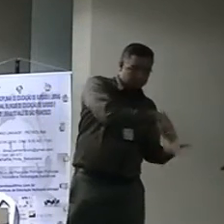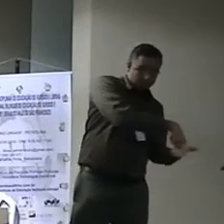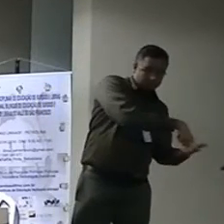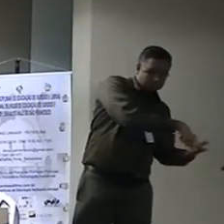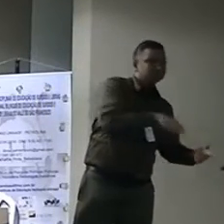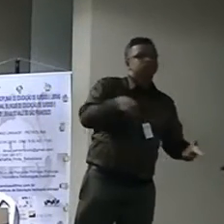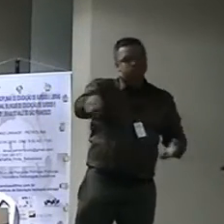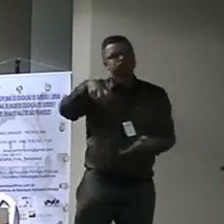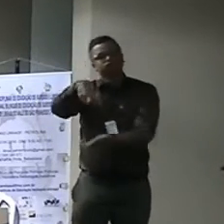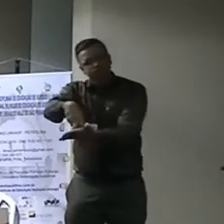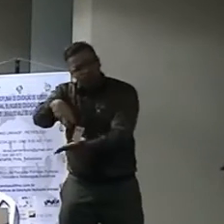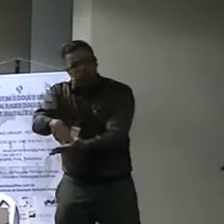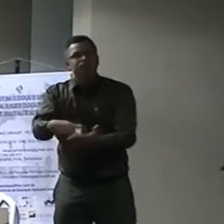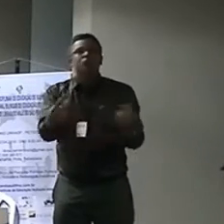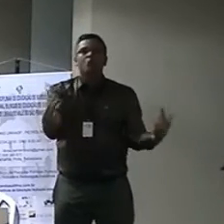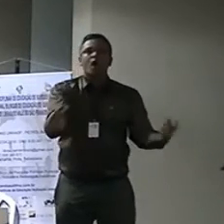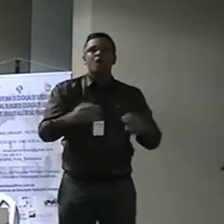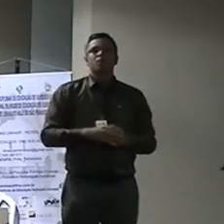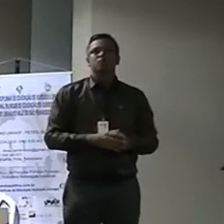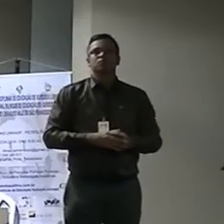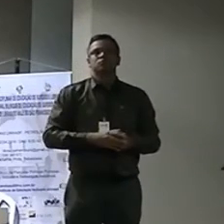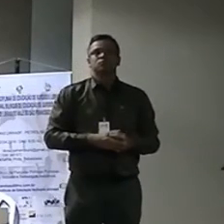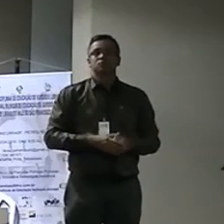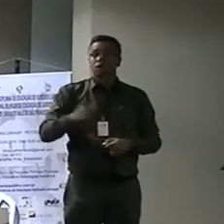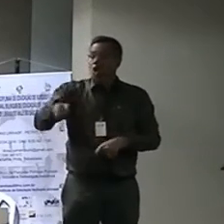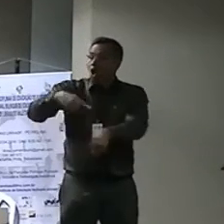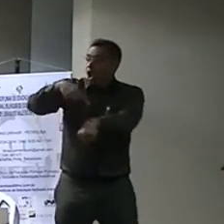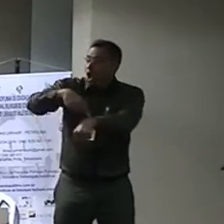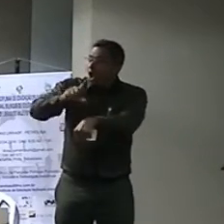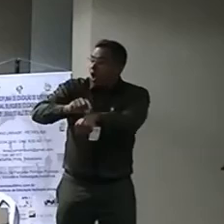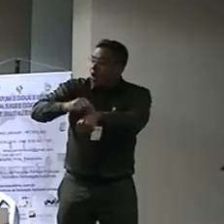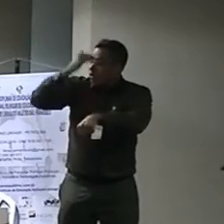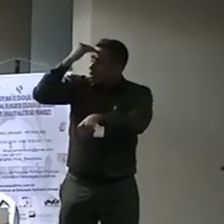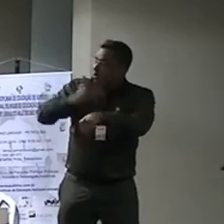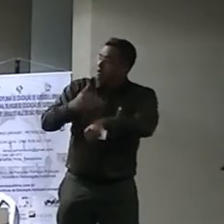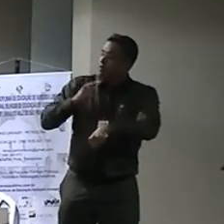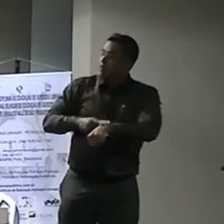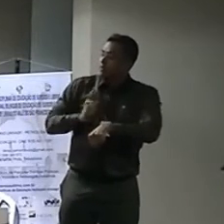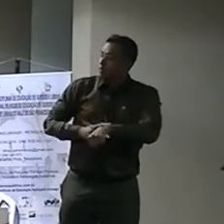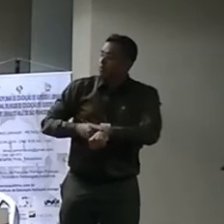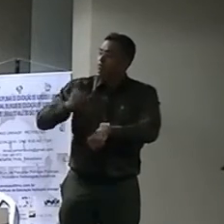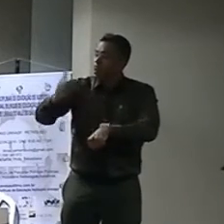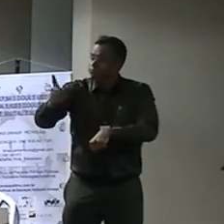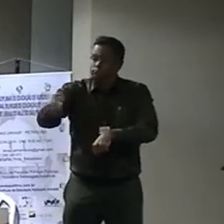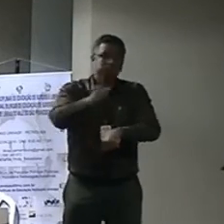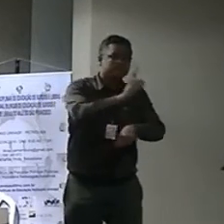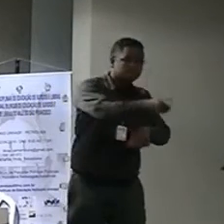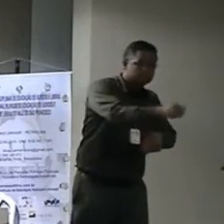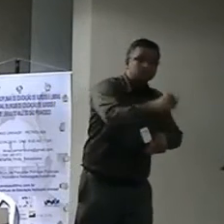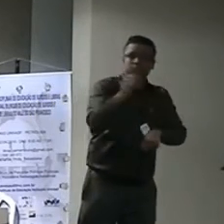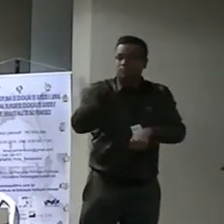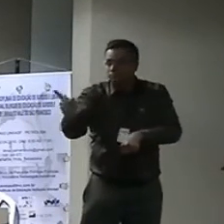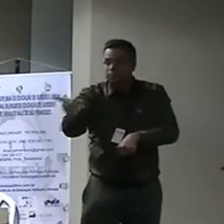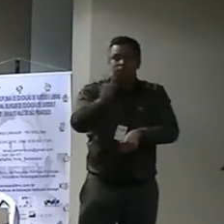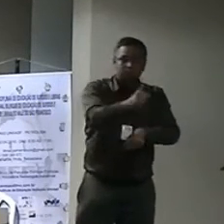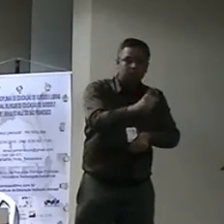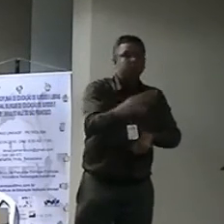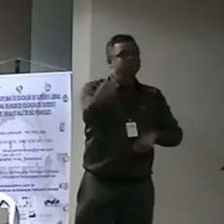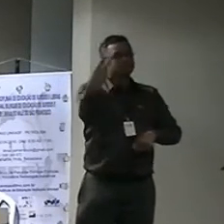de castigo. Se eu tenho que dizer que ele vai fazer aquilo no horário, ele tem que cumprir aquele horário. E eu tenho que dar esse exemplo